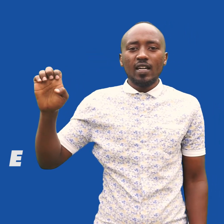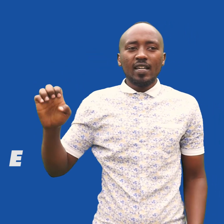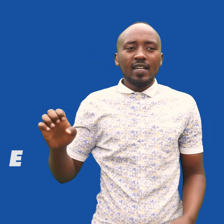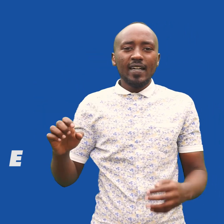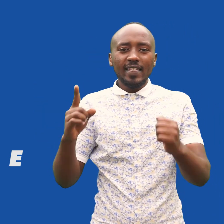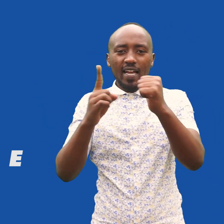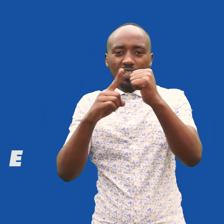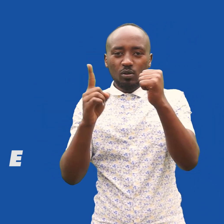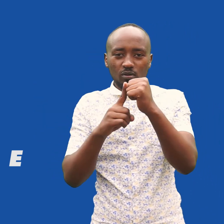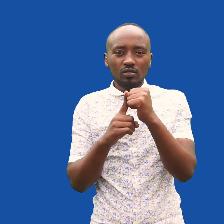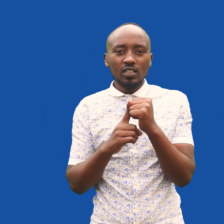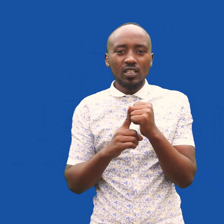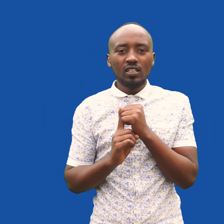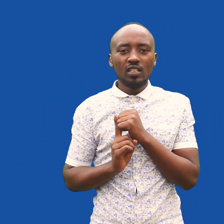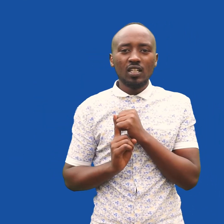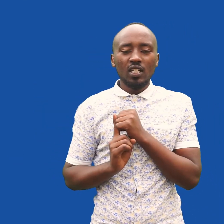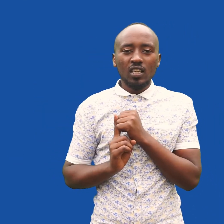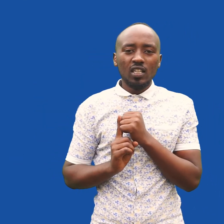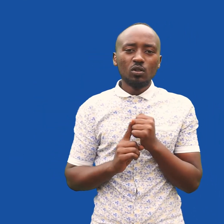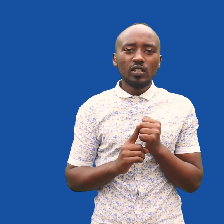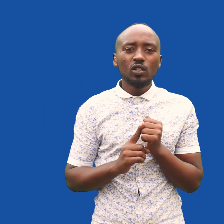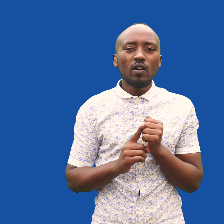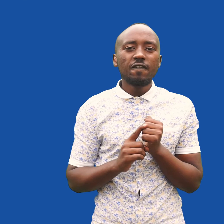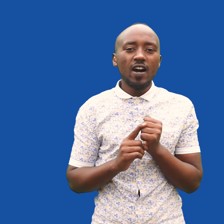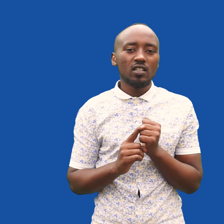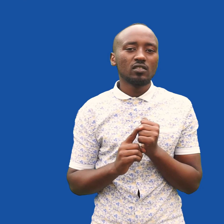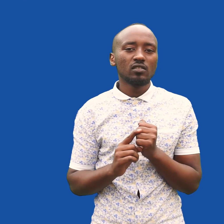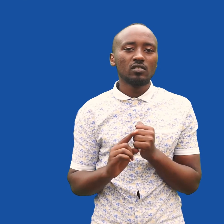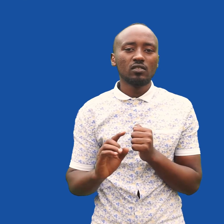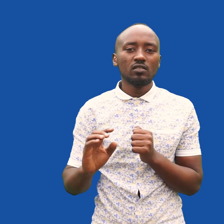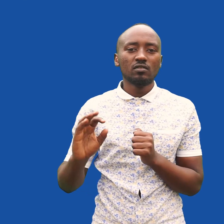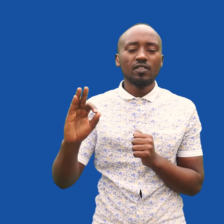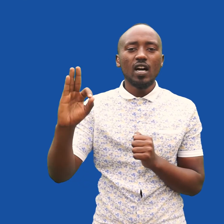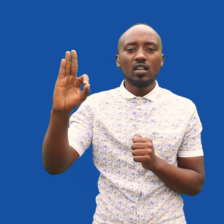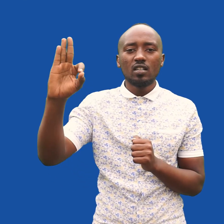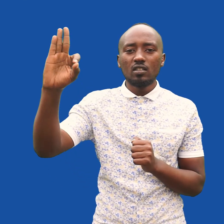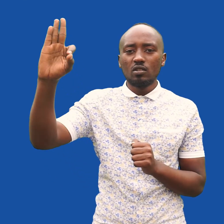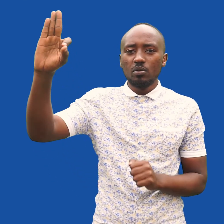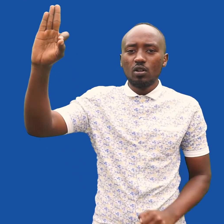Gatana tu, ni nyugute yit kwa fa. Fa, ugo.